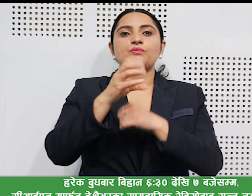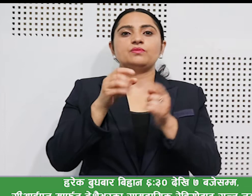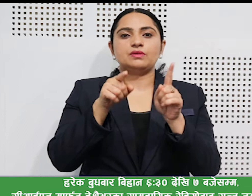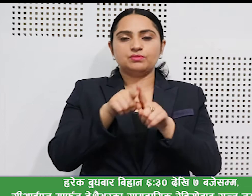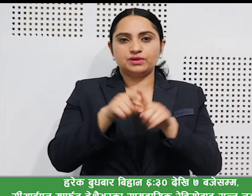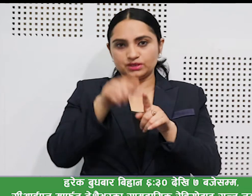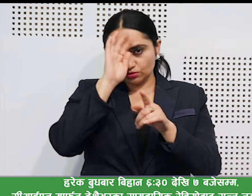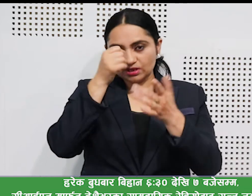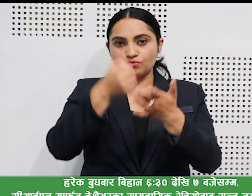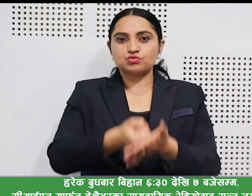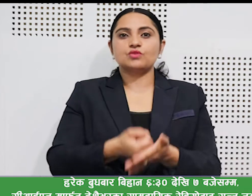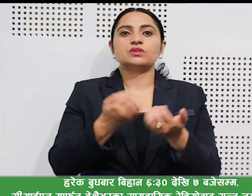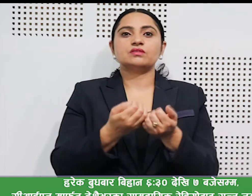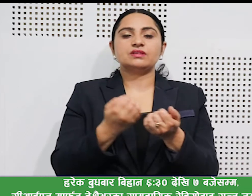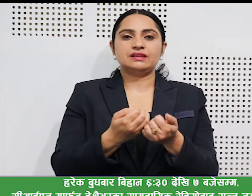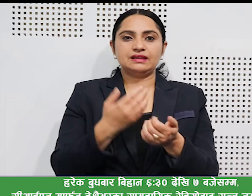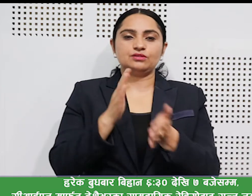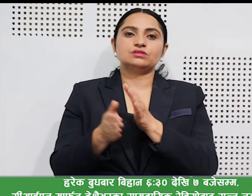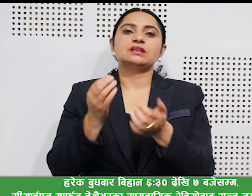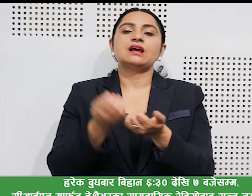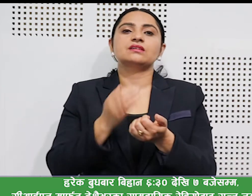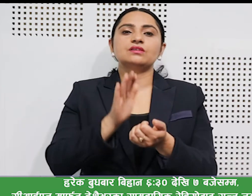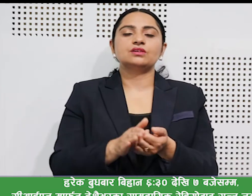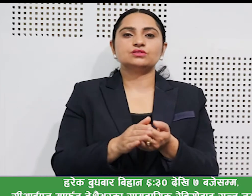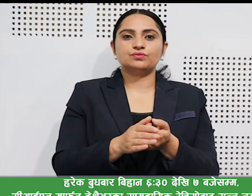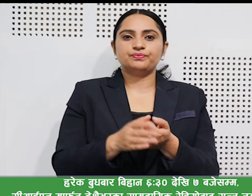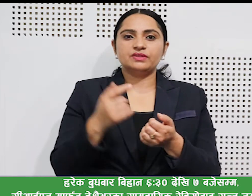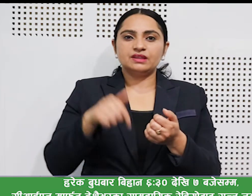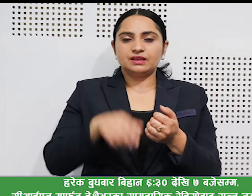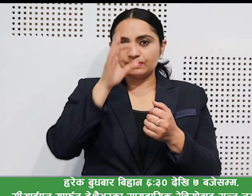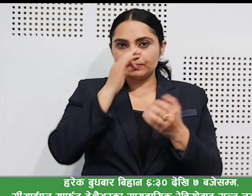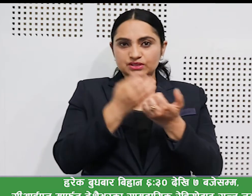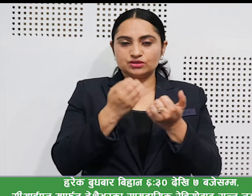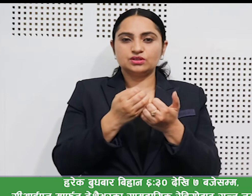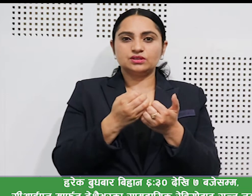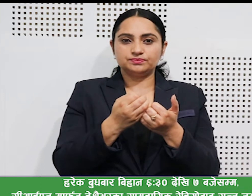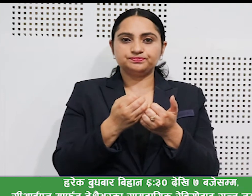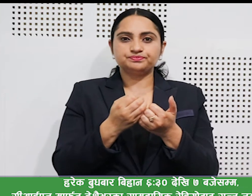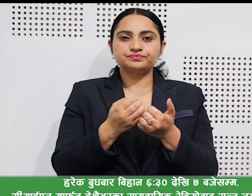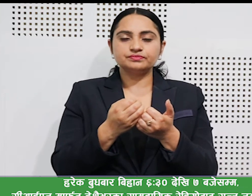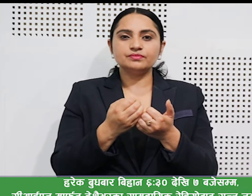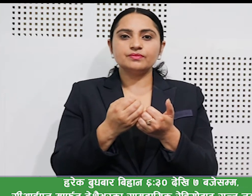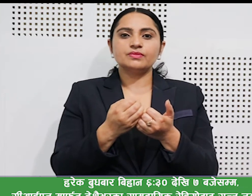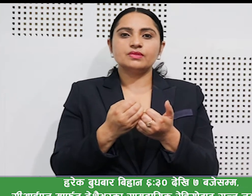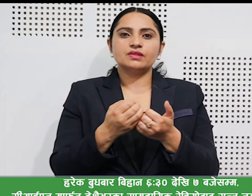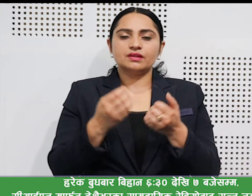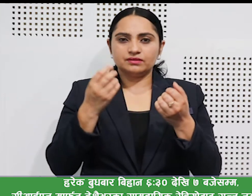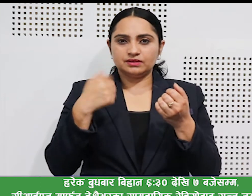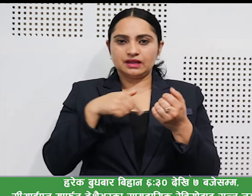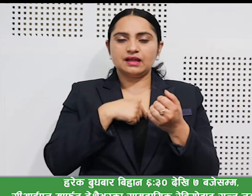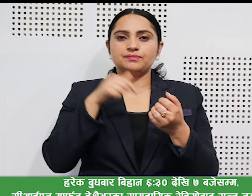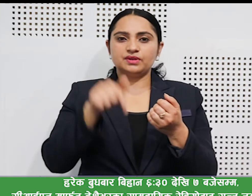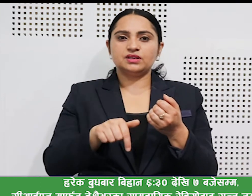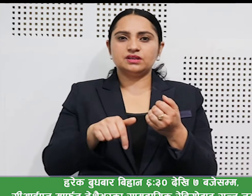गरी त्यसरी पनि गरेका छौँ। भनेदेखि अब खास गरी चाहिँ यसमा चाहिँ त्यो घरलौरी इन्फर्मेसन नै हामीलाई आवश्यक हुन्छ। त्यस कारणले अहिले